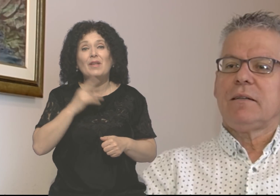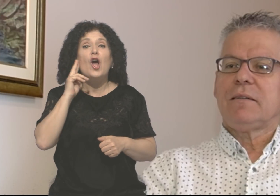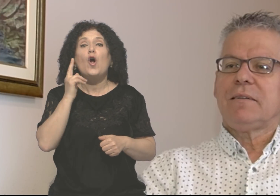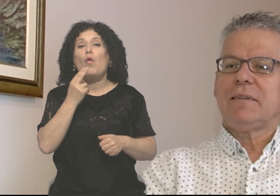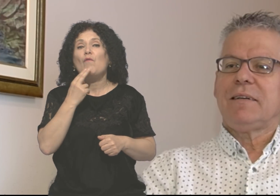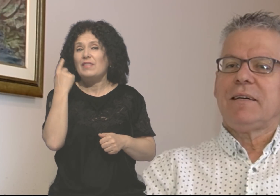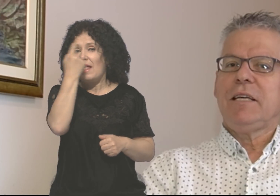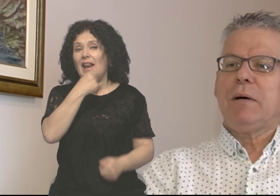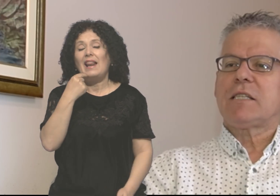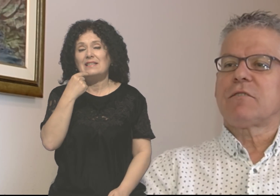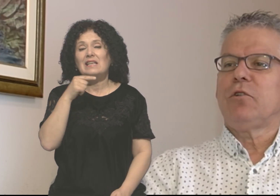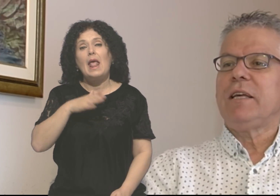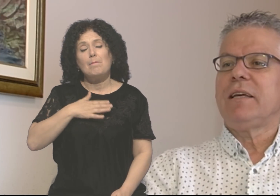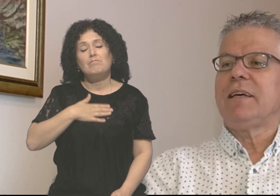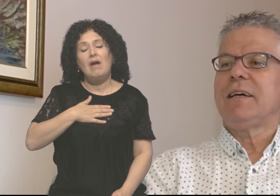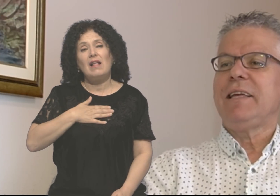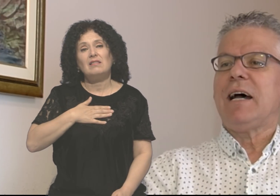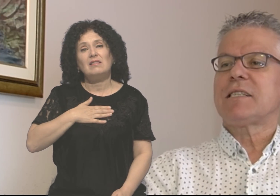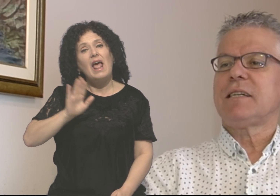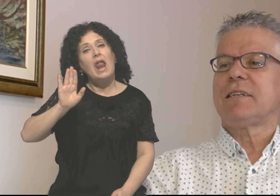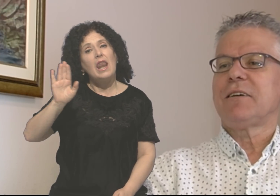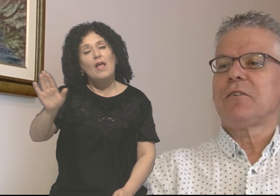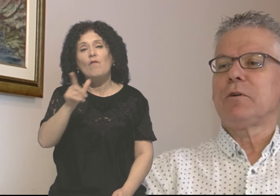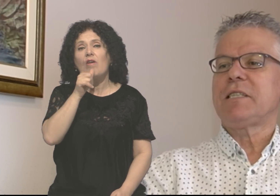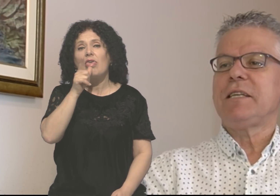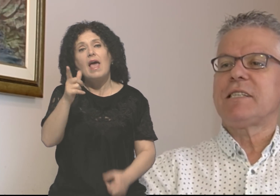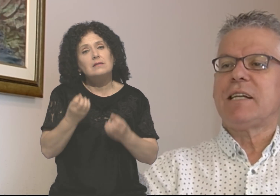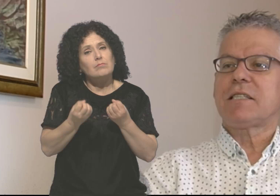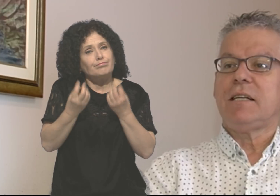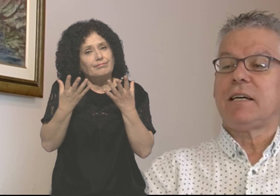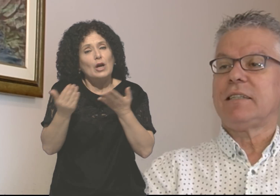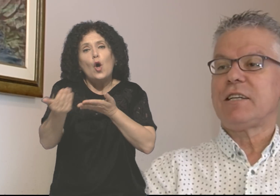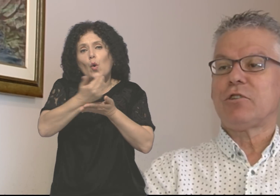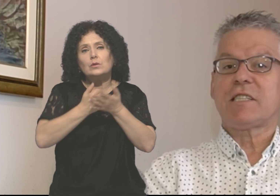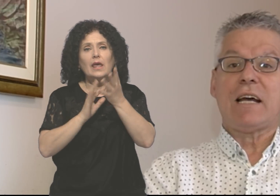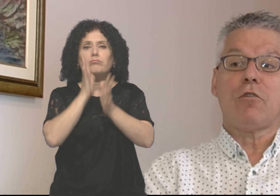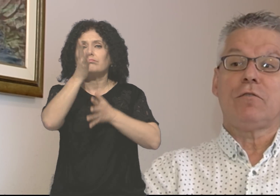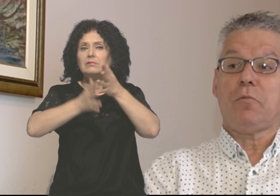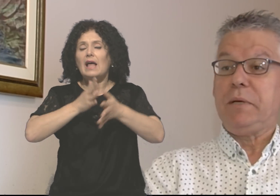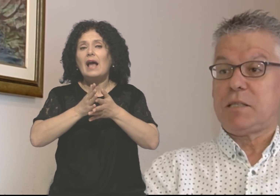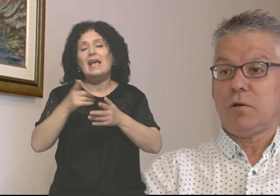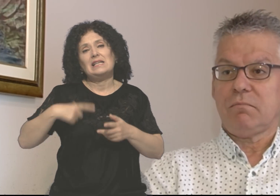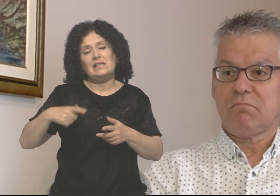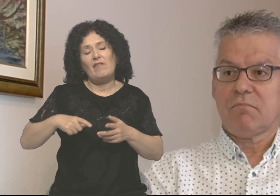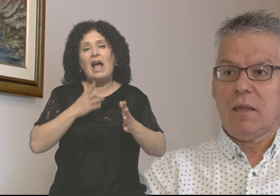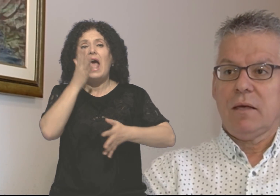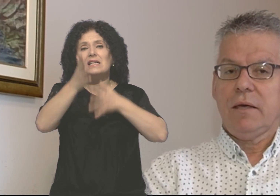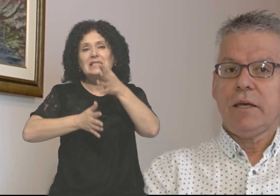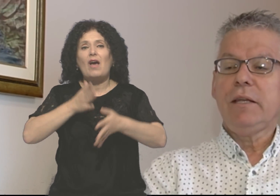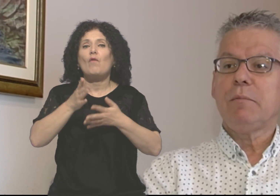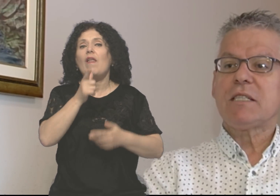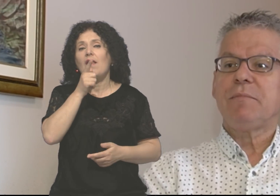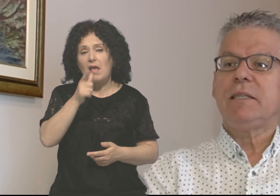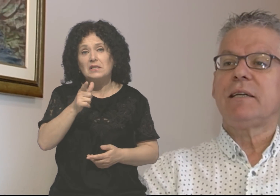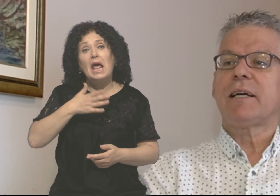Глувонемите имаат свој јазик, користејќи знаци или така наречено знаковно писмо.